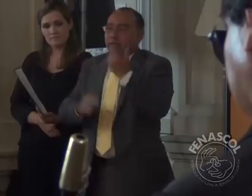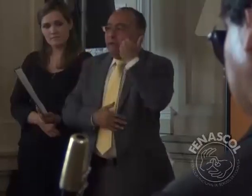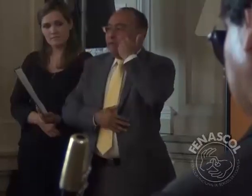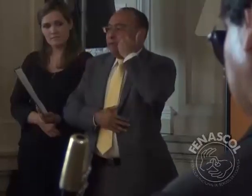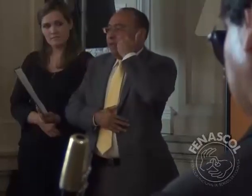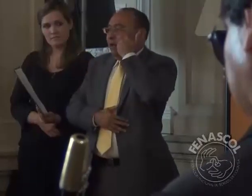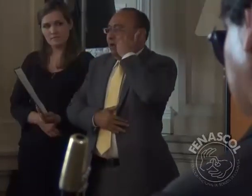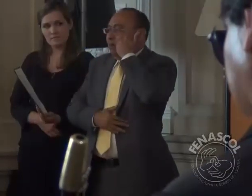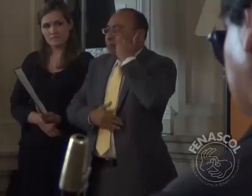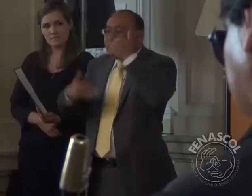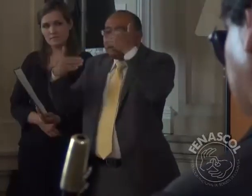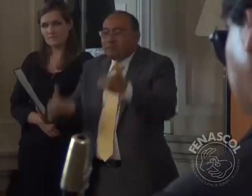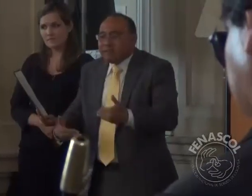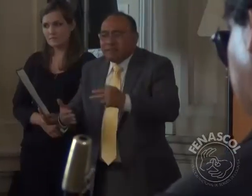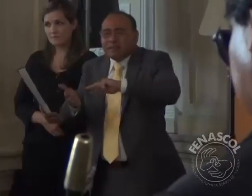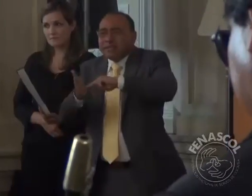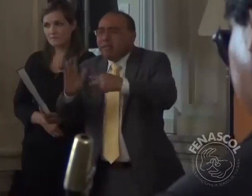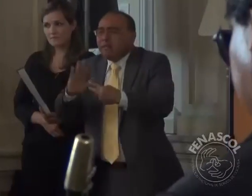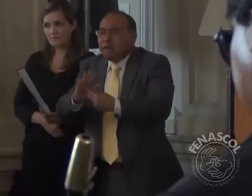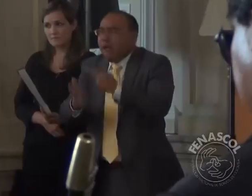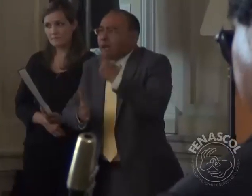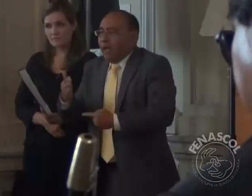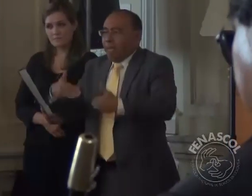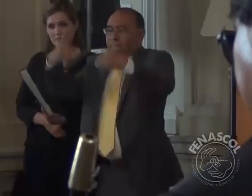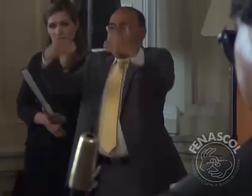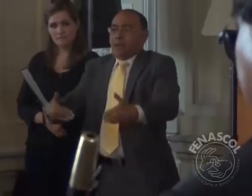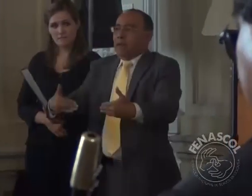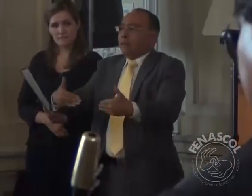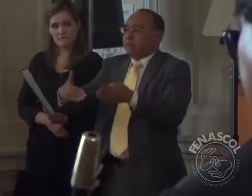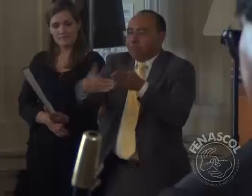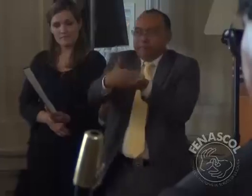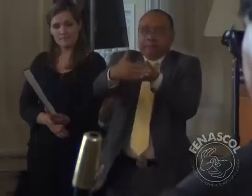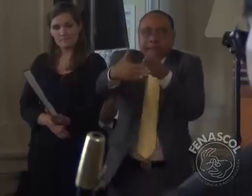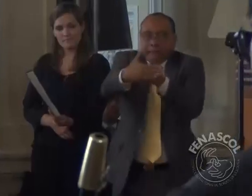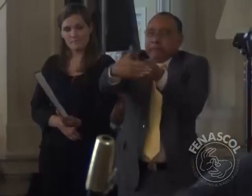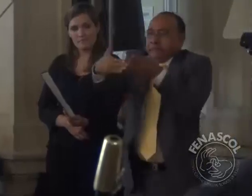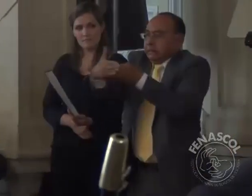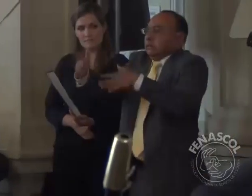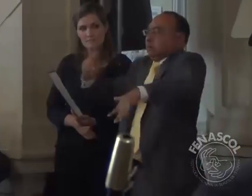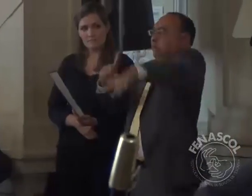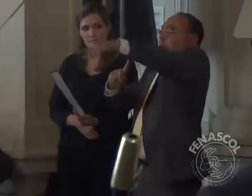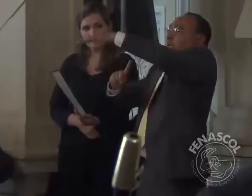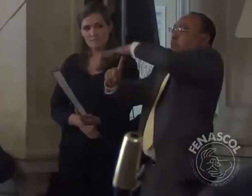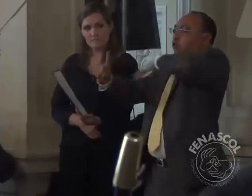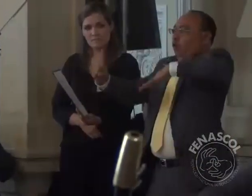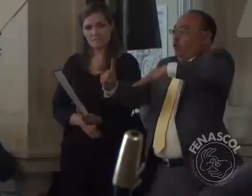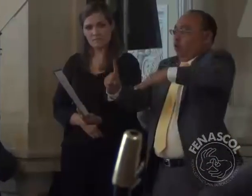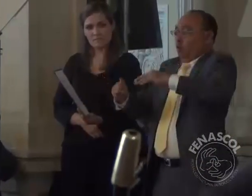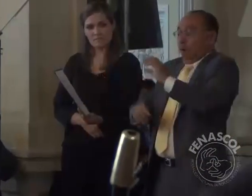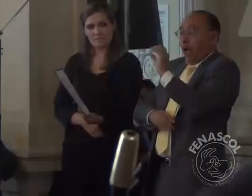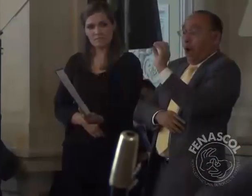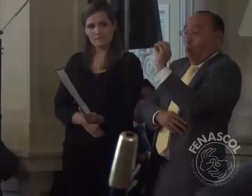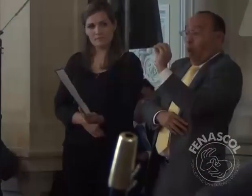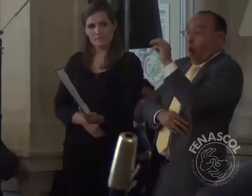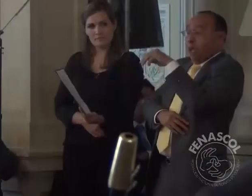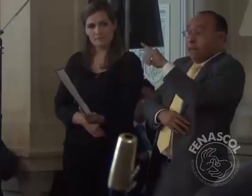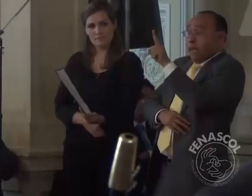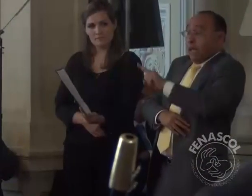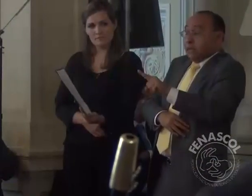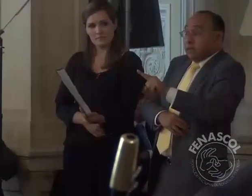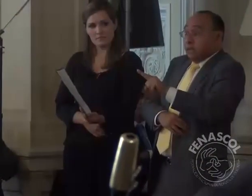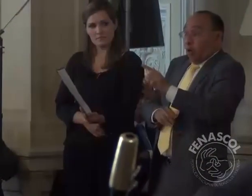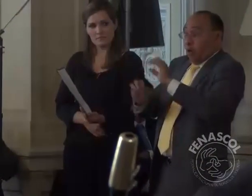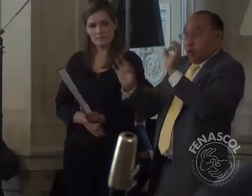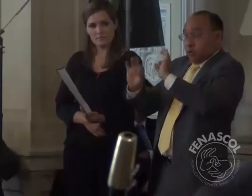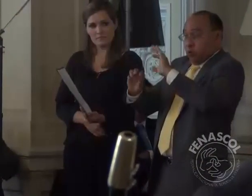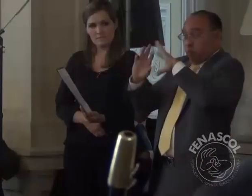Tenemos estamos en una situación de discapacidad permanente, pero la mayor discapacidad está en